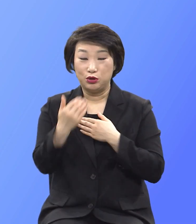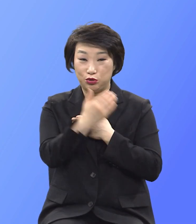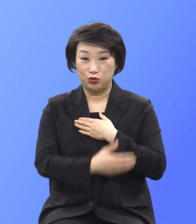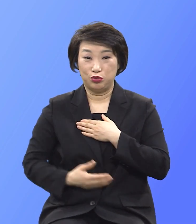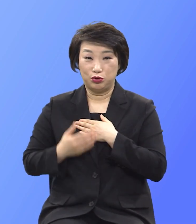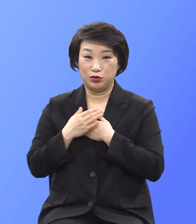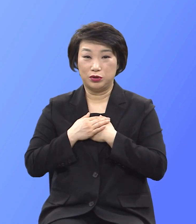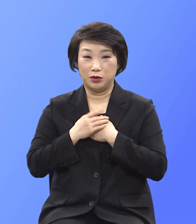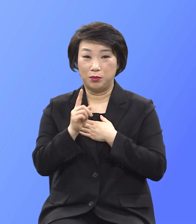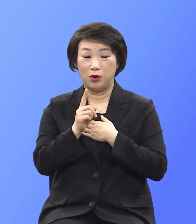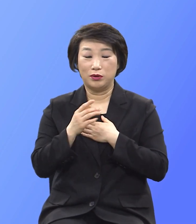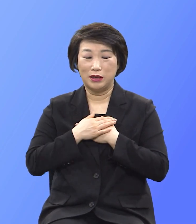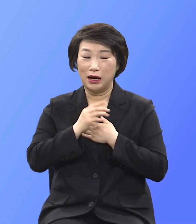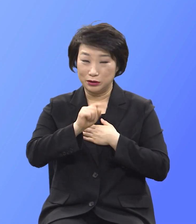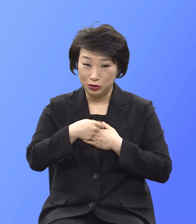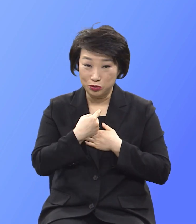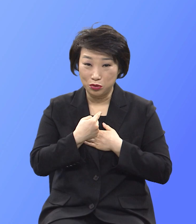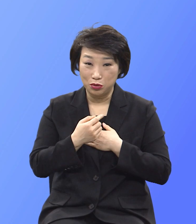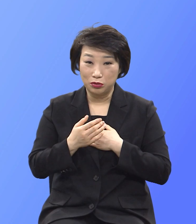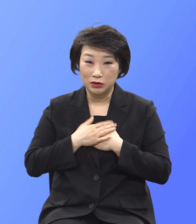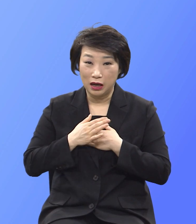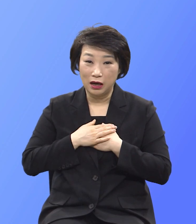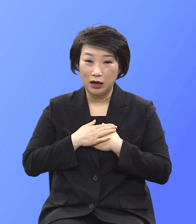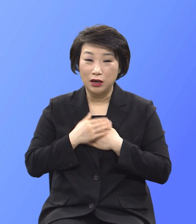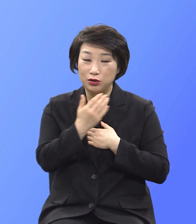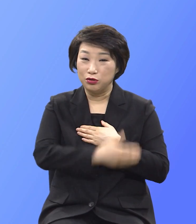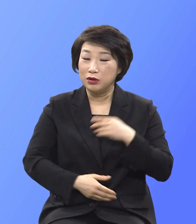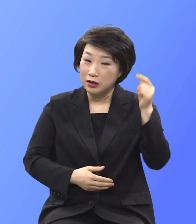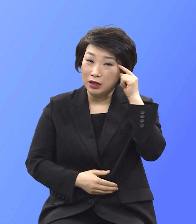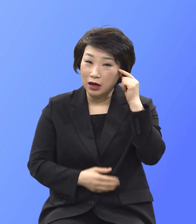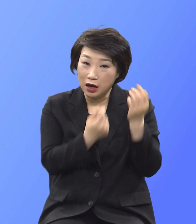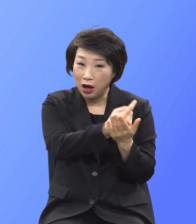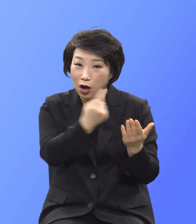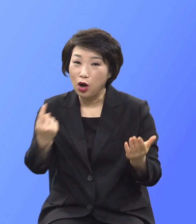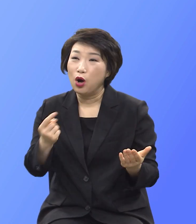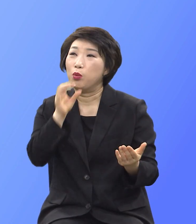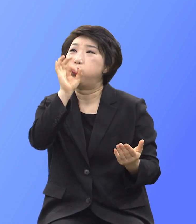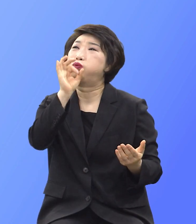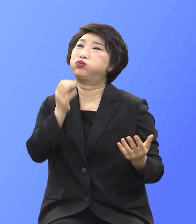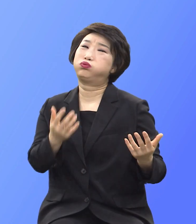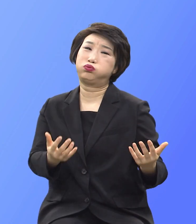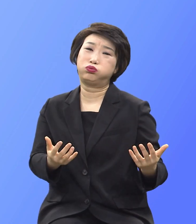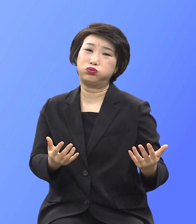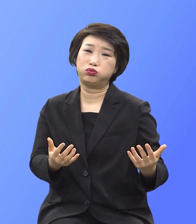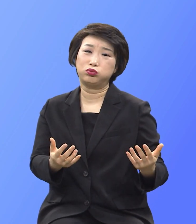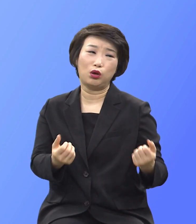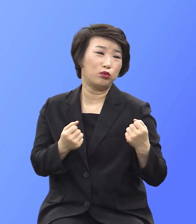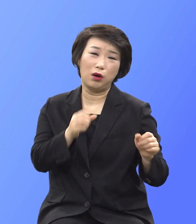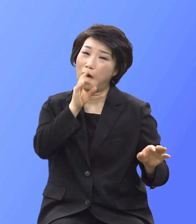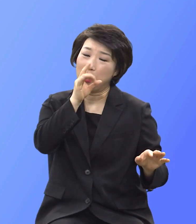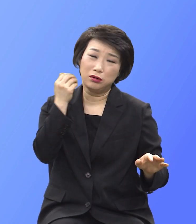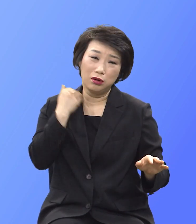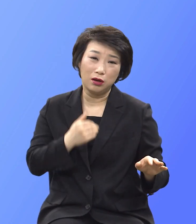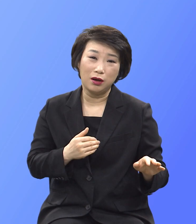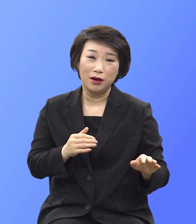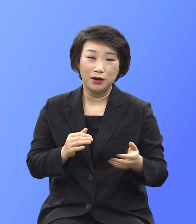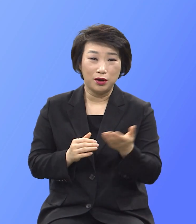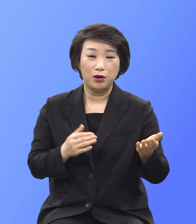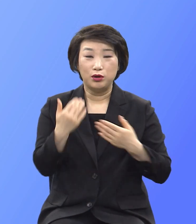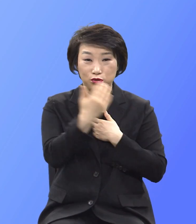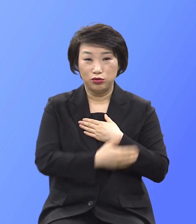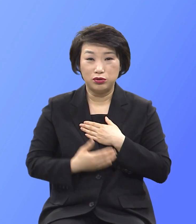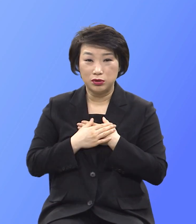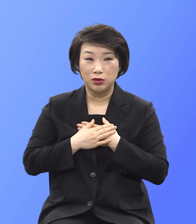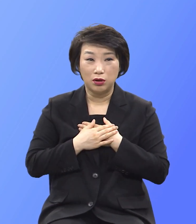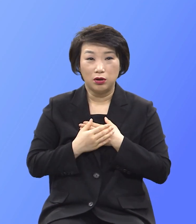육신은 스스로 육신의 생각에서 벗어날 수가 없어요.